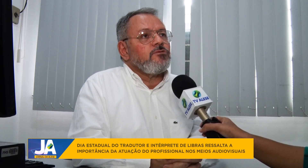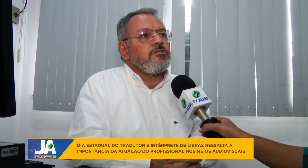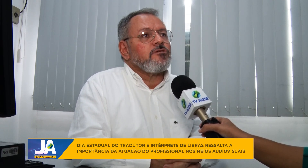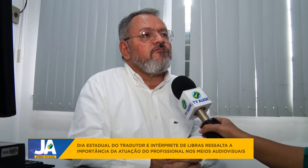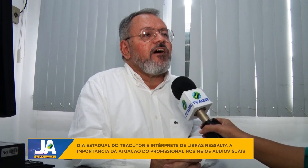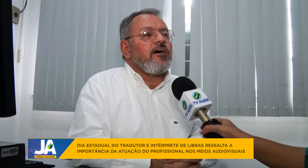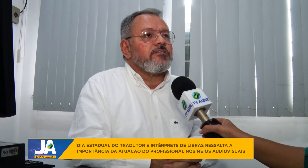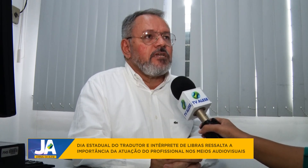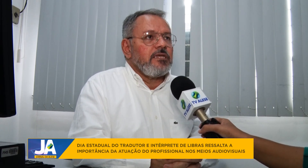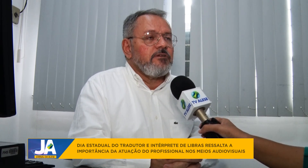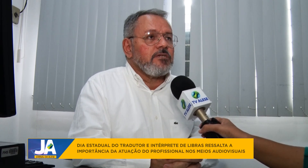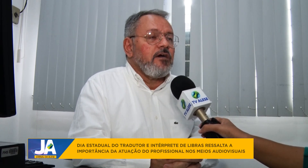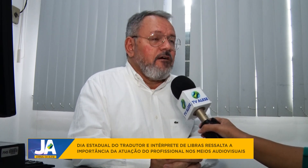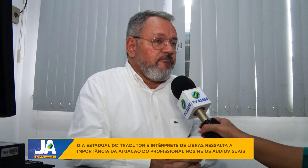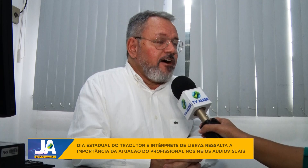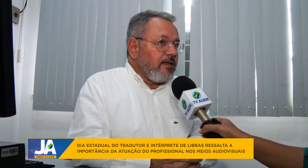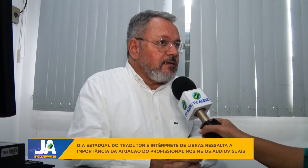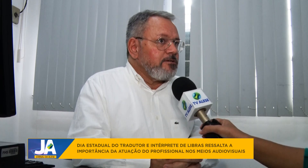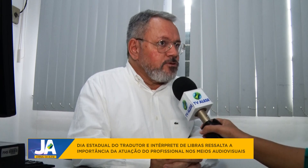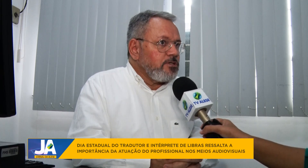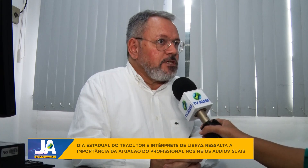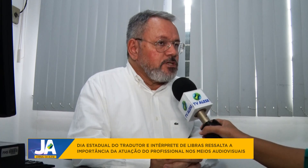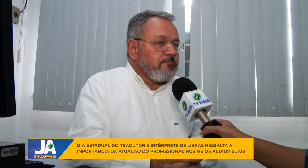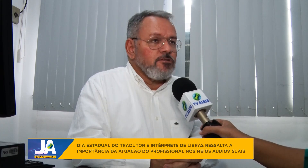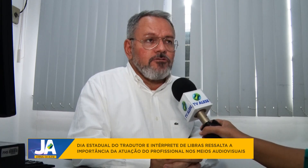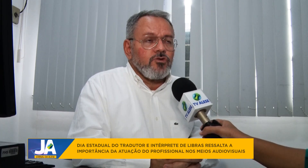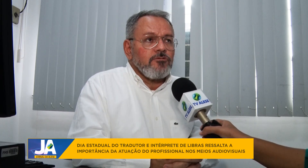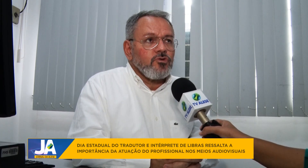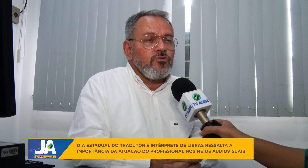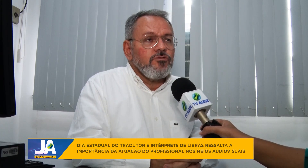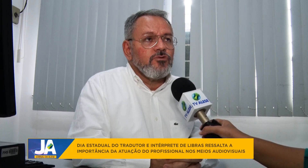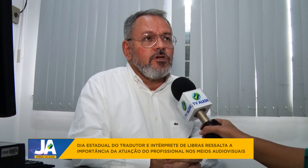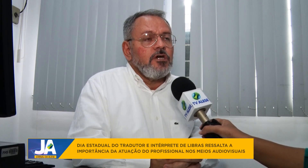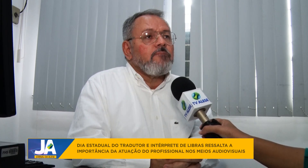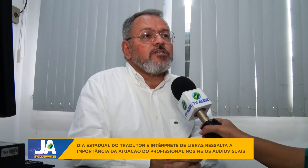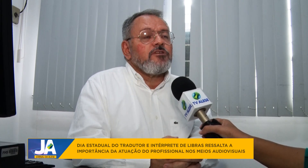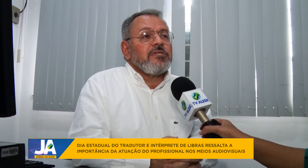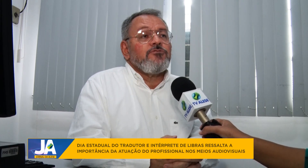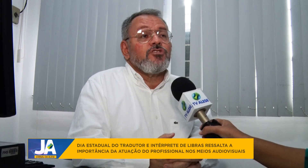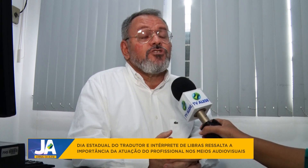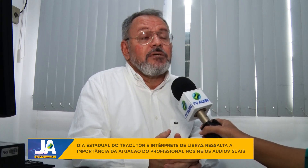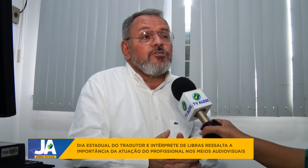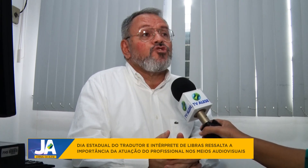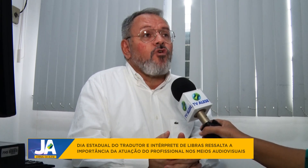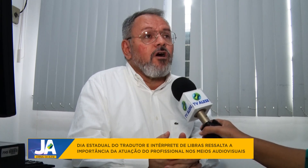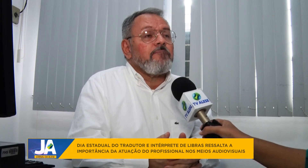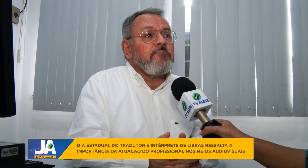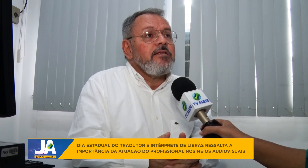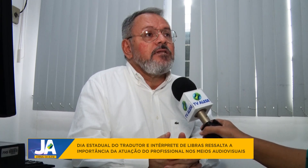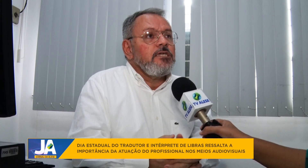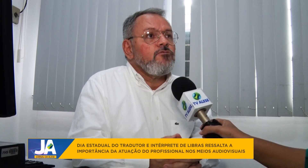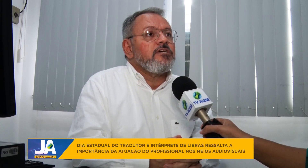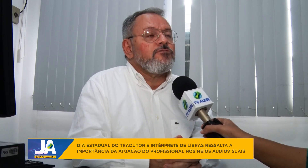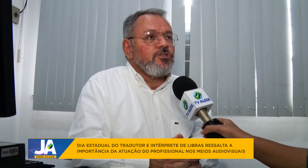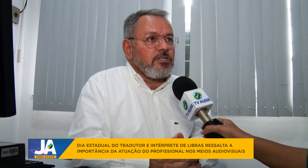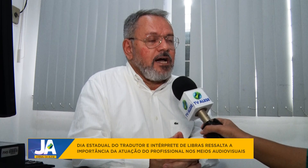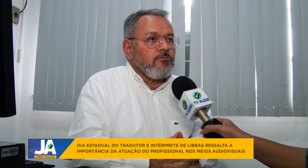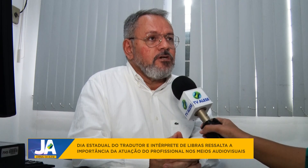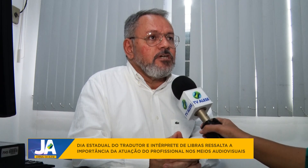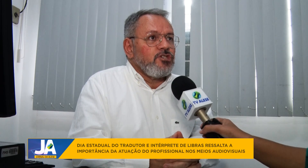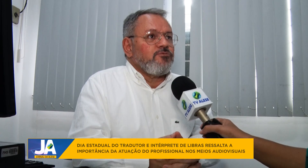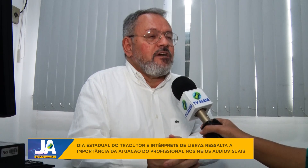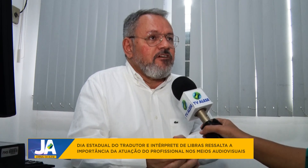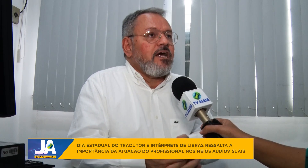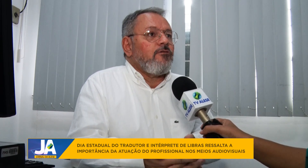simpatizam, que são falantes em libras. Fala libras ou de Sergipe, não só os surdos, mas, por exemplo, nós temos escola bilíngue aqui no